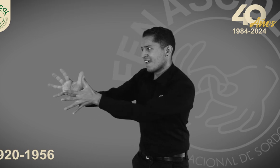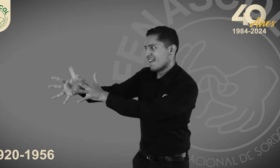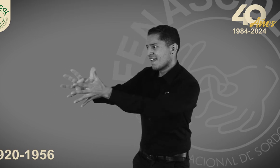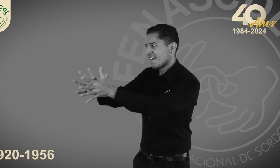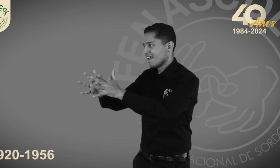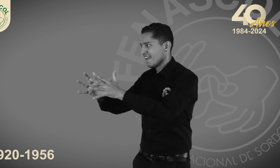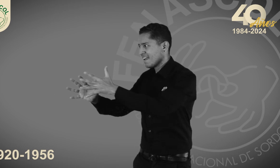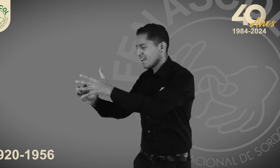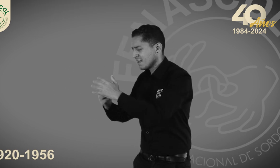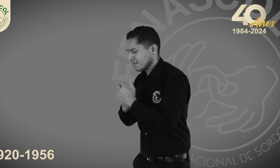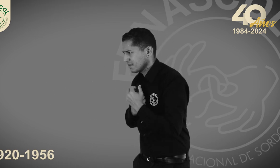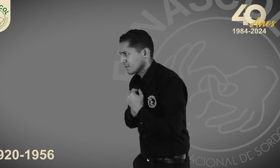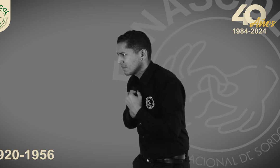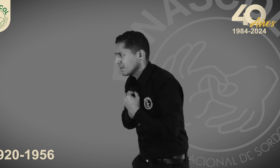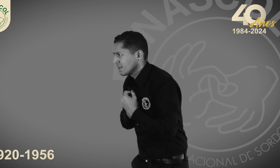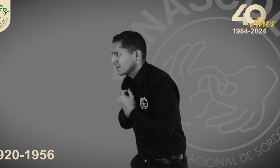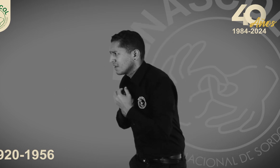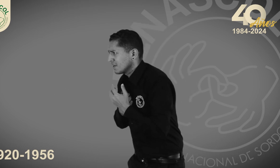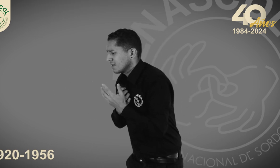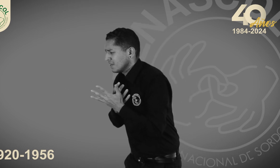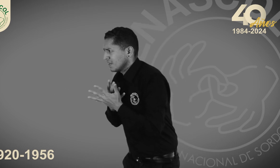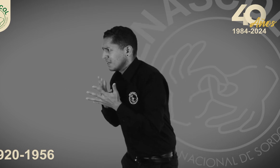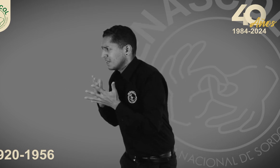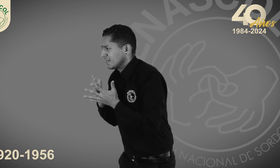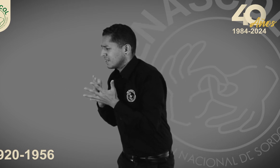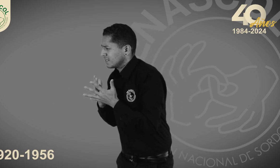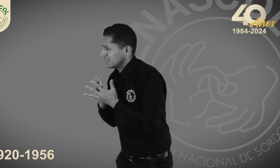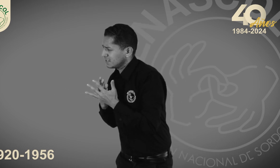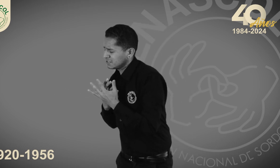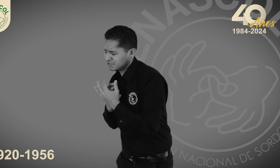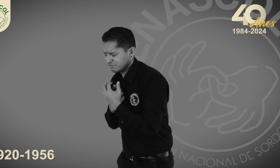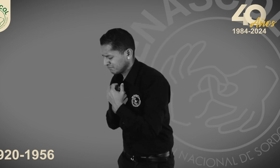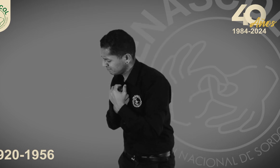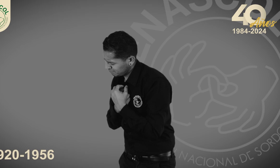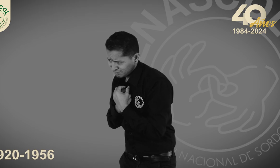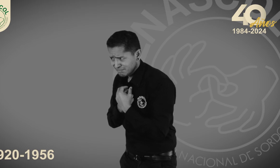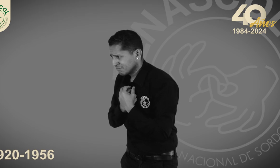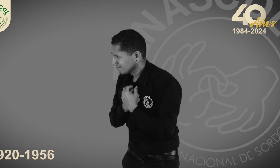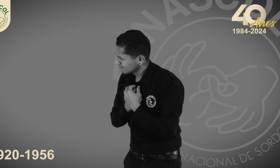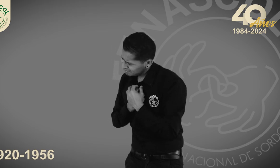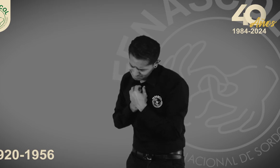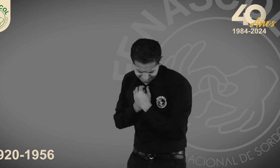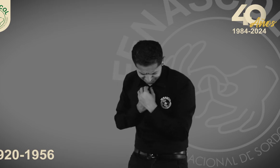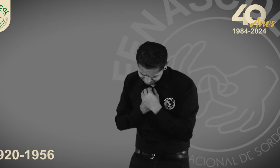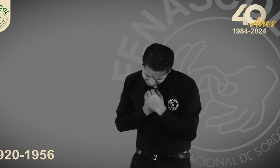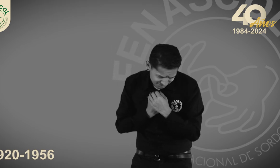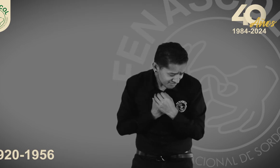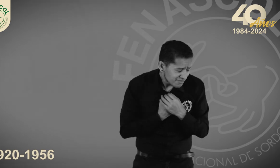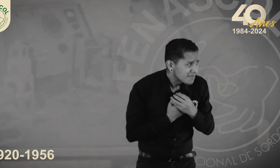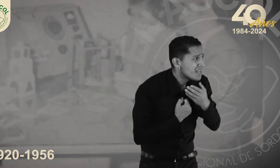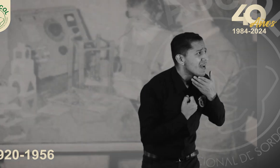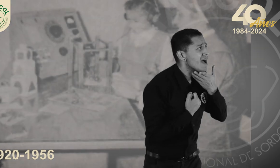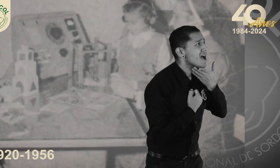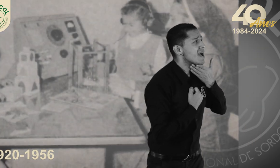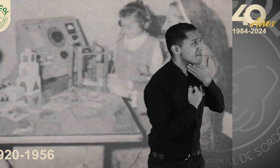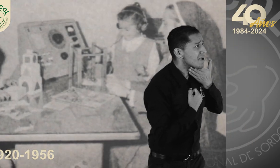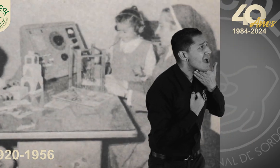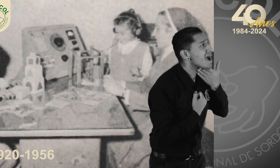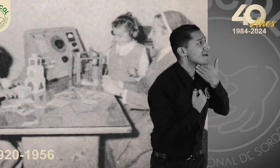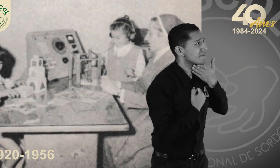en la clandestinidad. Siento temor. Es extraño hablar con mis manos. ¡Ay, voy otra vez a esas manos